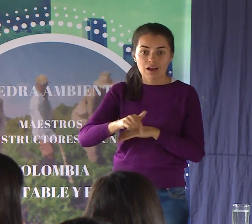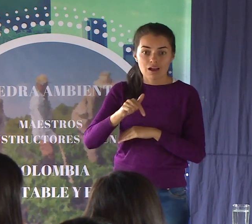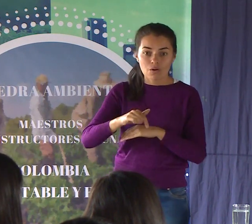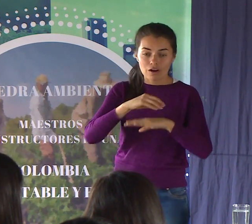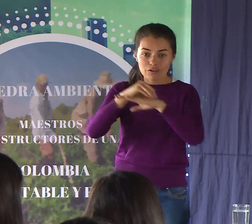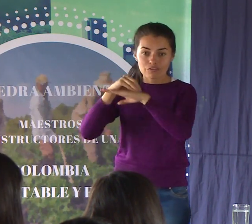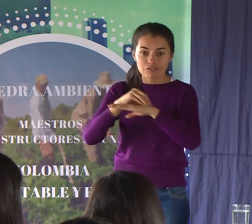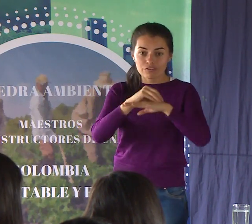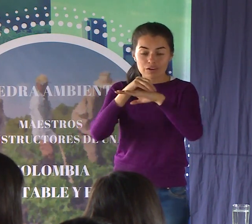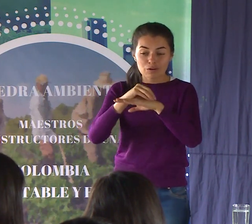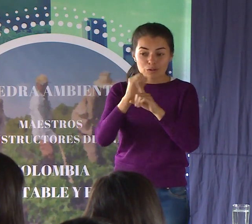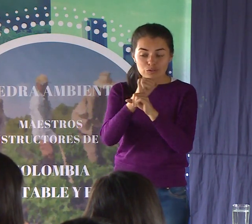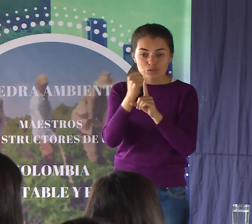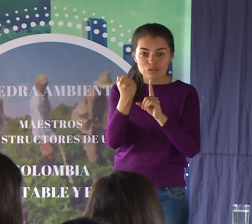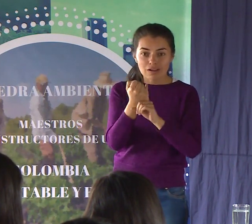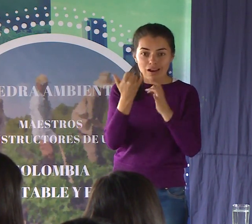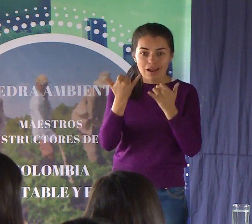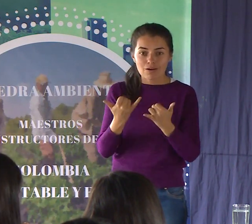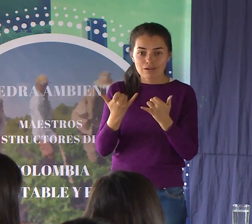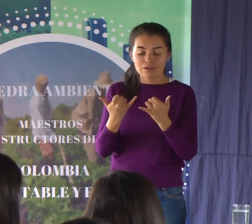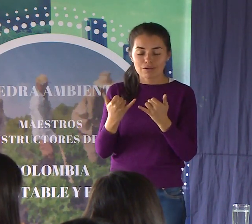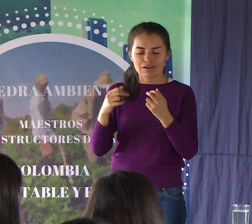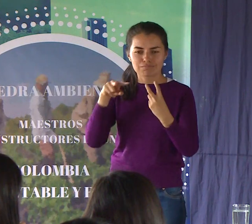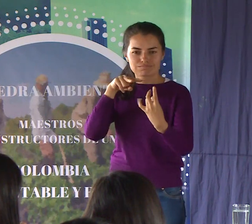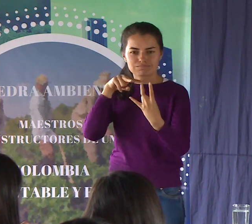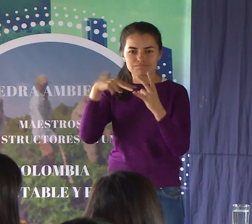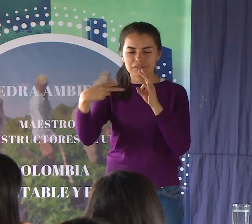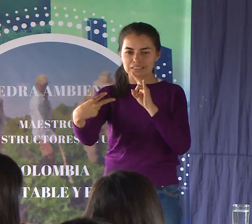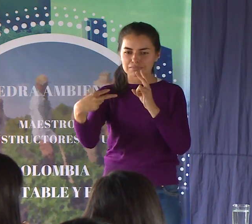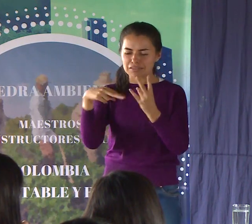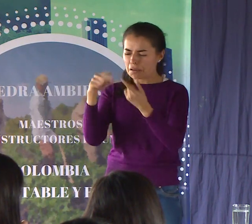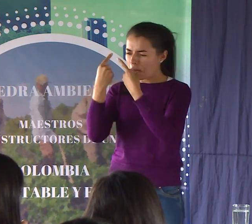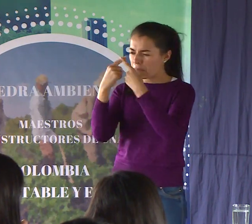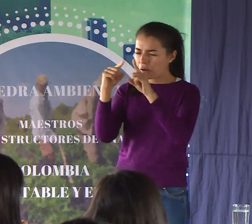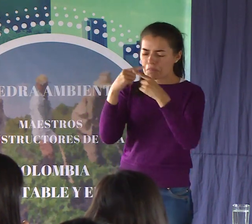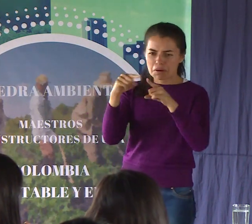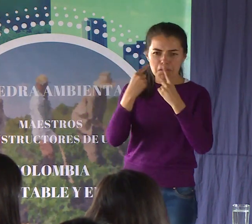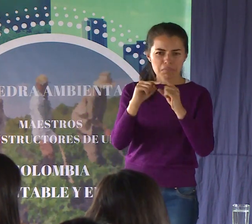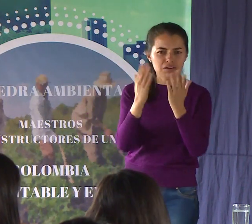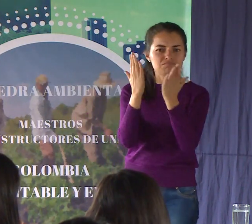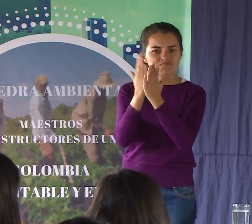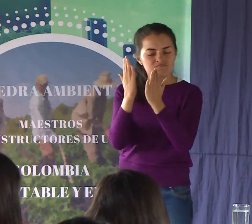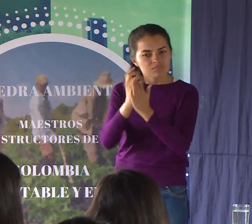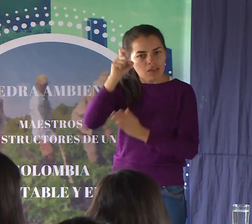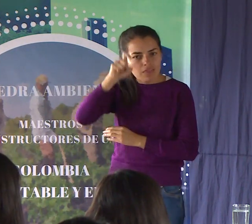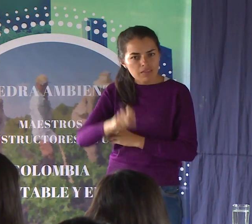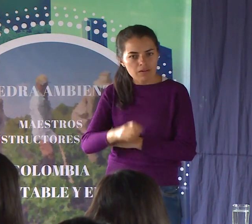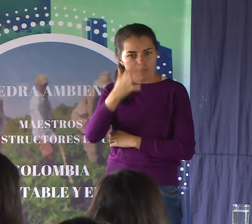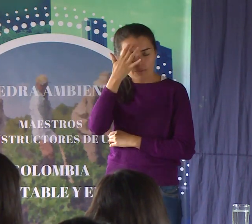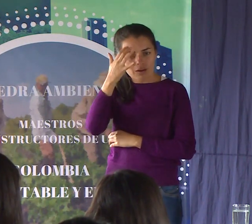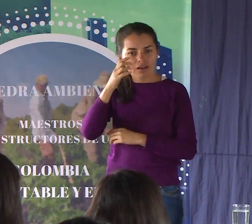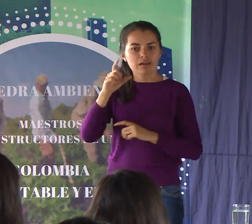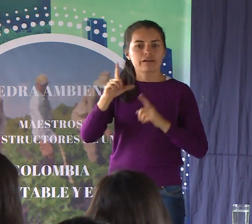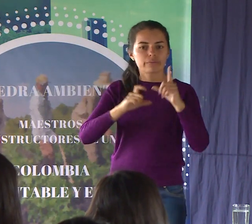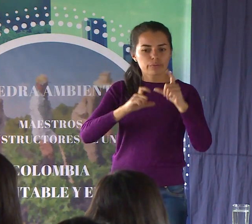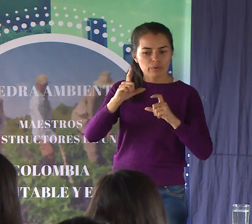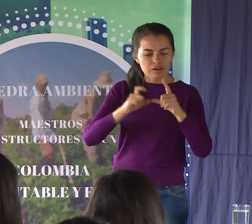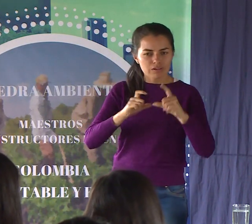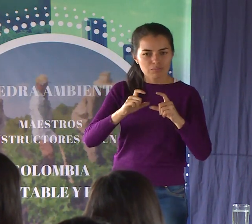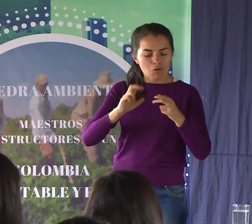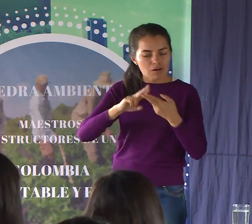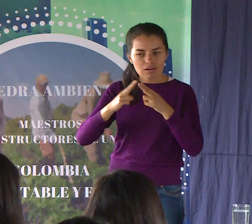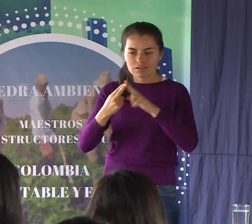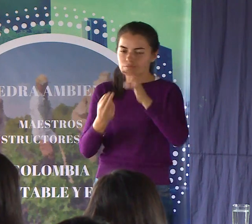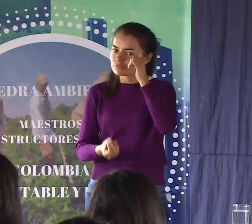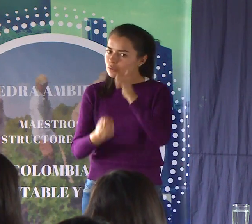sea estudiado desde muchas perspectivas. Nosotros tenemos una, que es un turismo a partir de la recreación y a partir de la